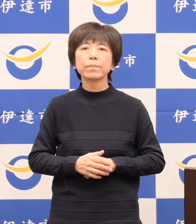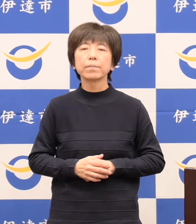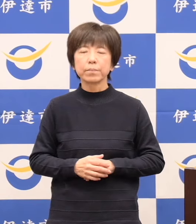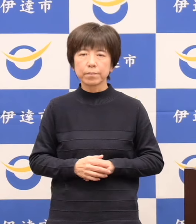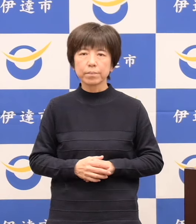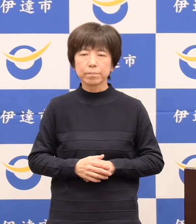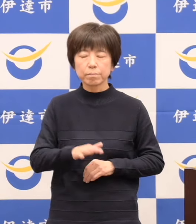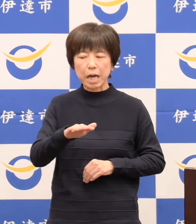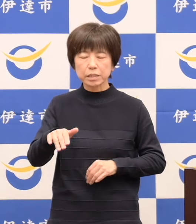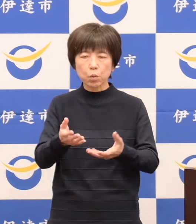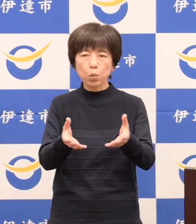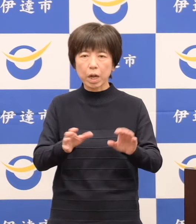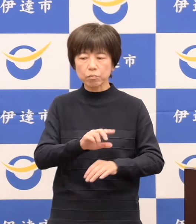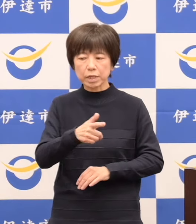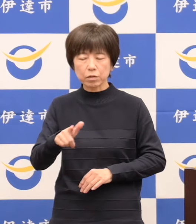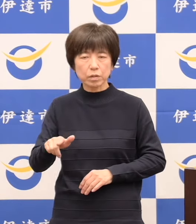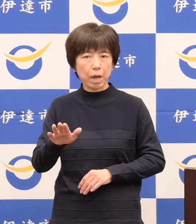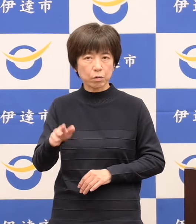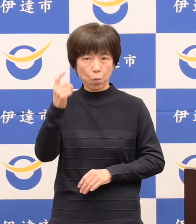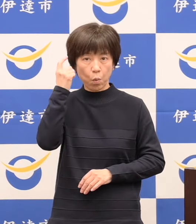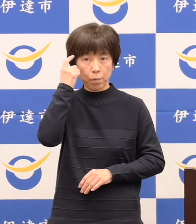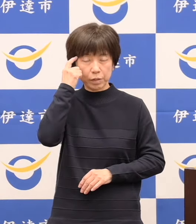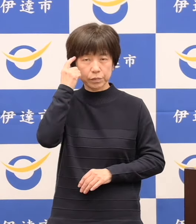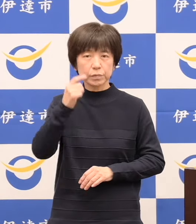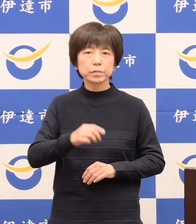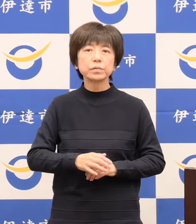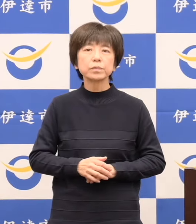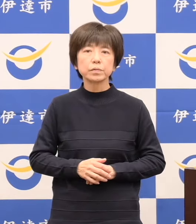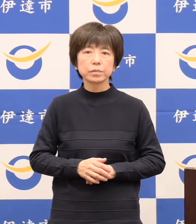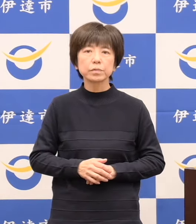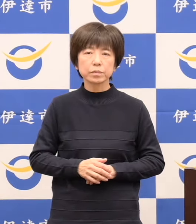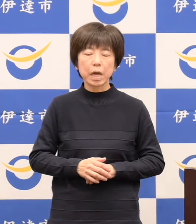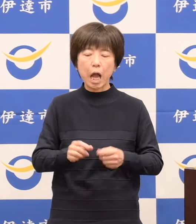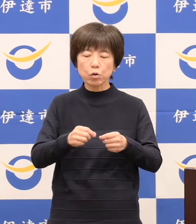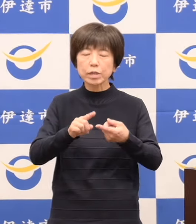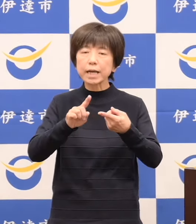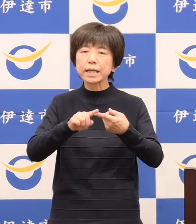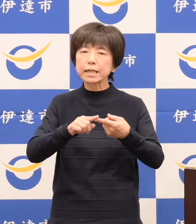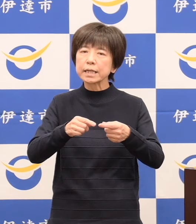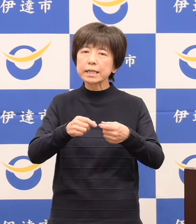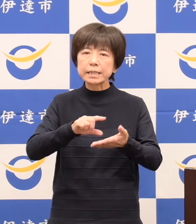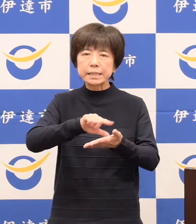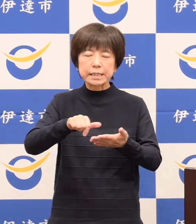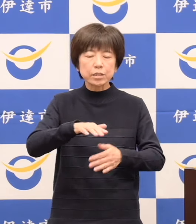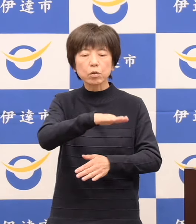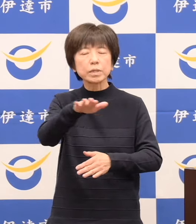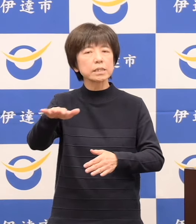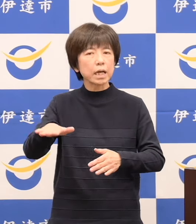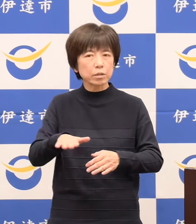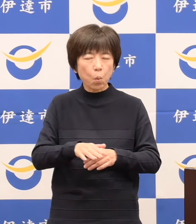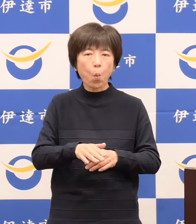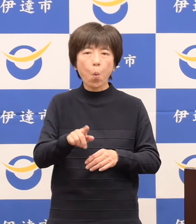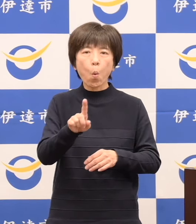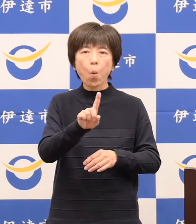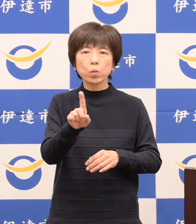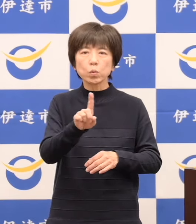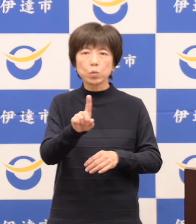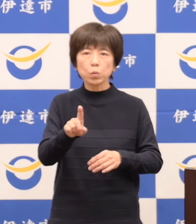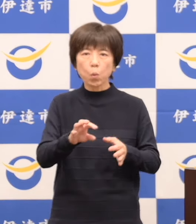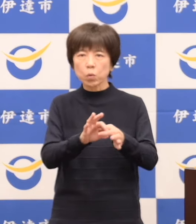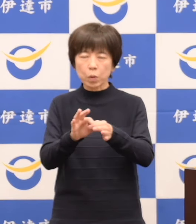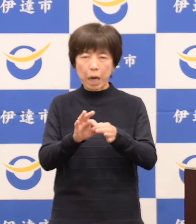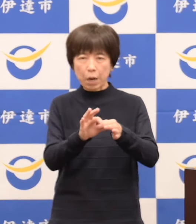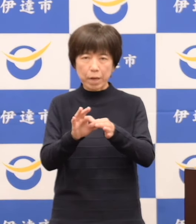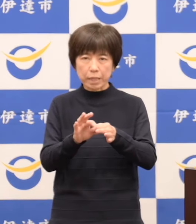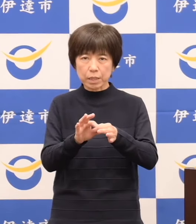とかいろいろあると思うので、具体的には地域の人たちとどういったことをこう事業展開